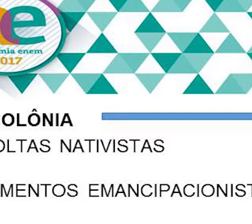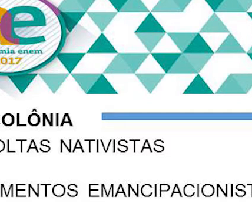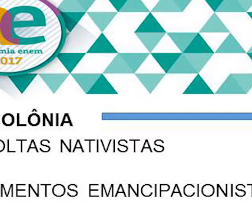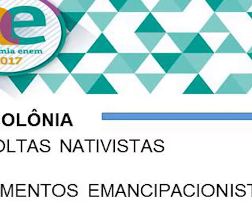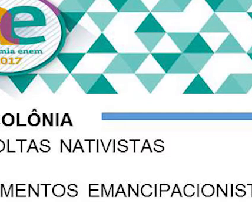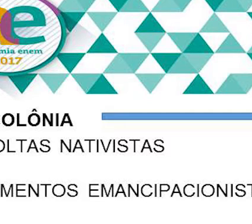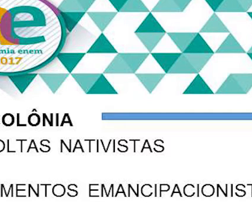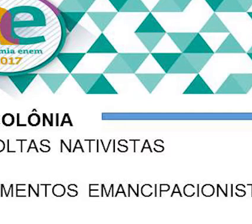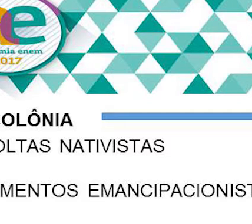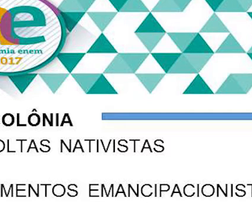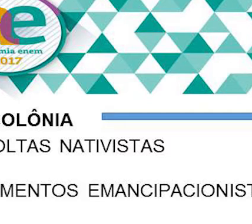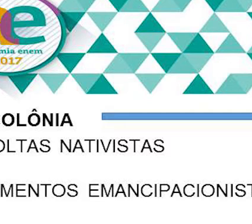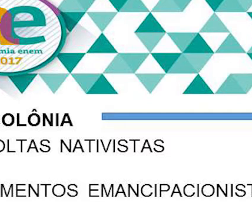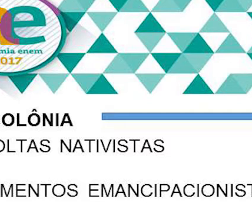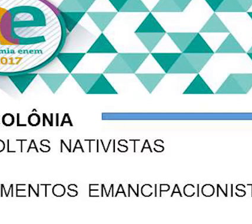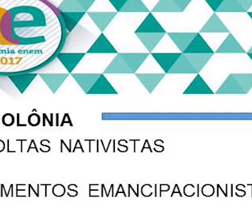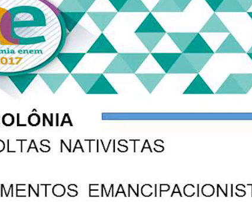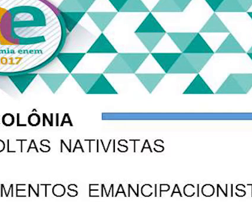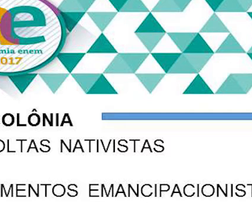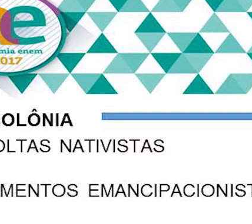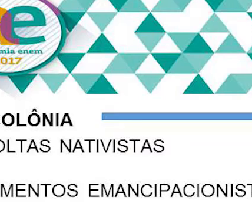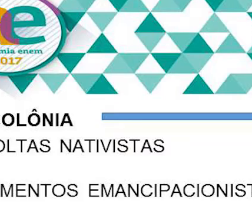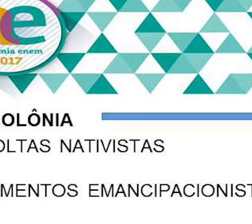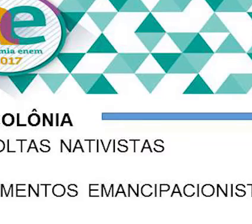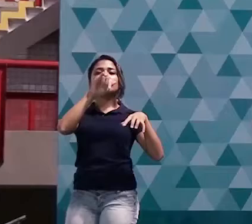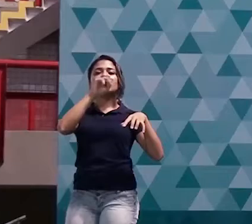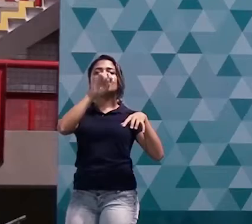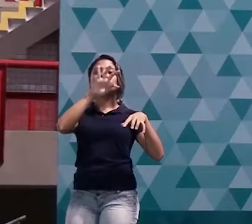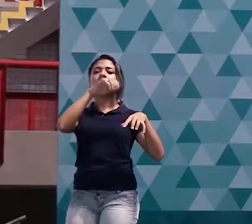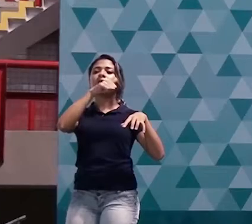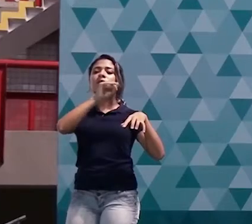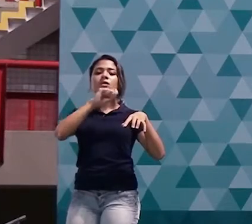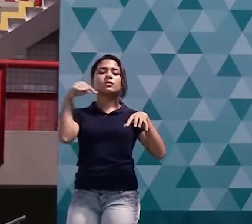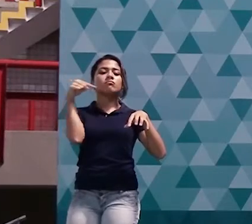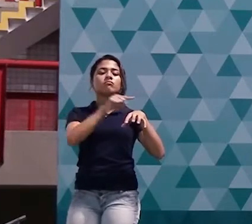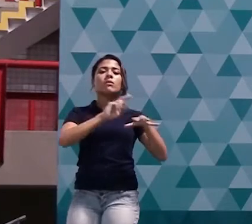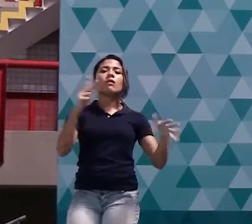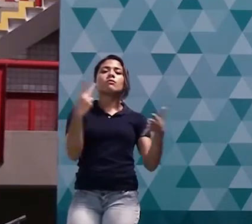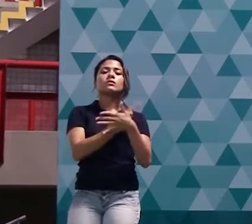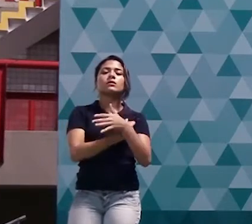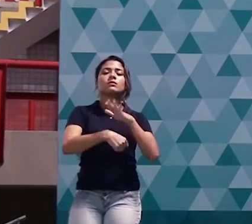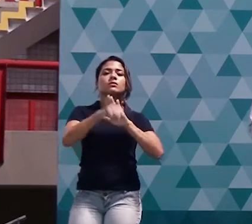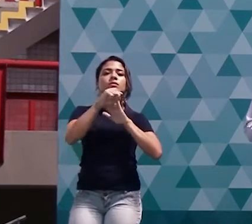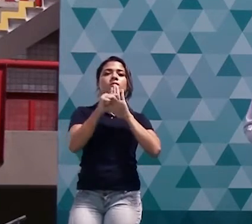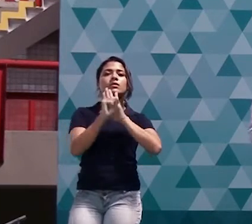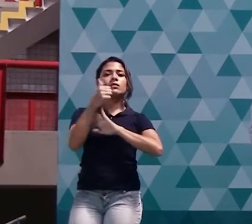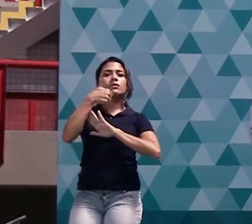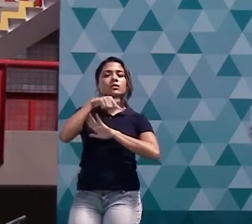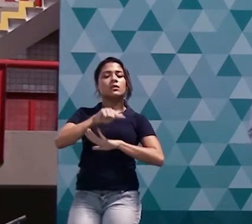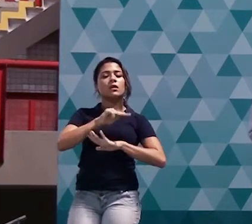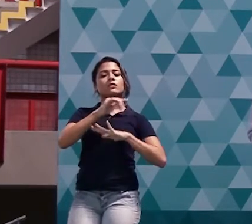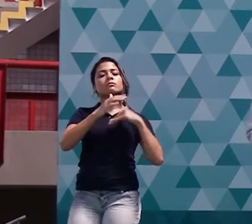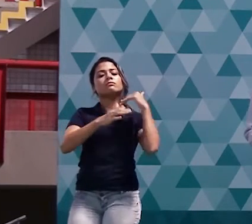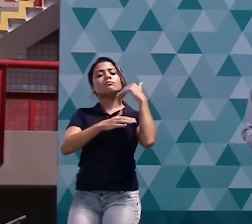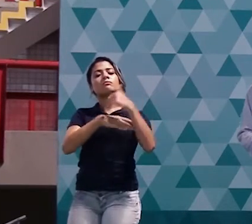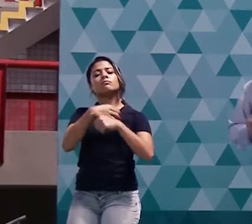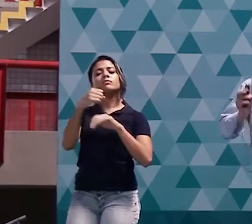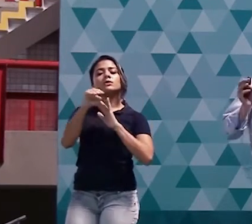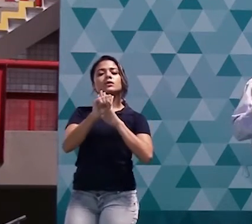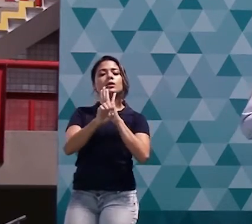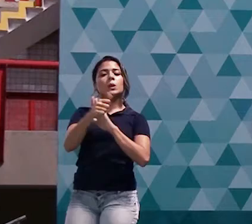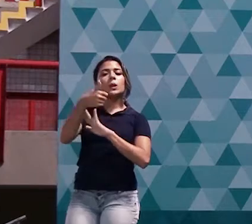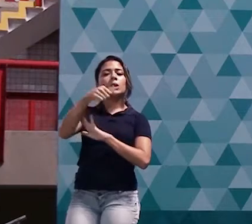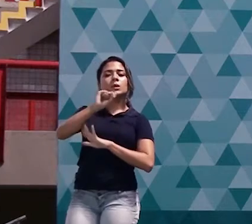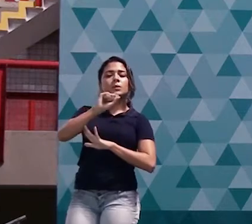As revoltas nativistas, pessoal, elas aconteceram no finalzinho do século XVII, início do século XVIII.